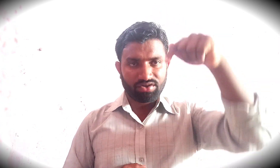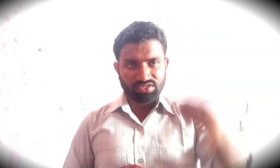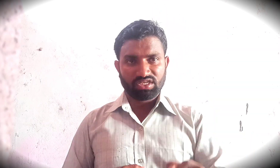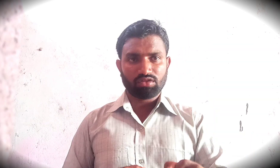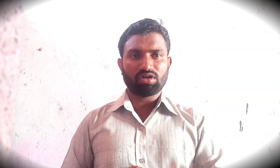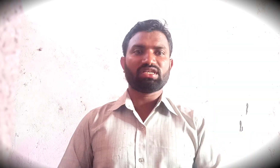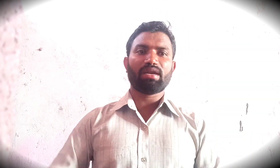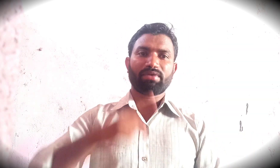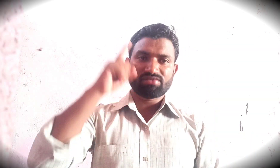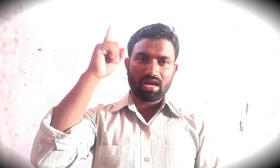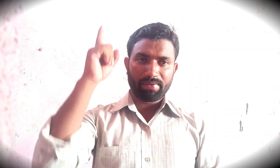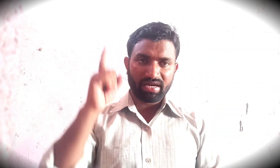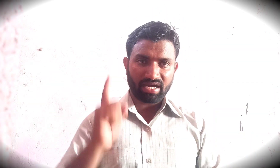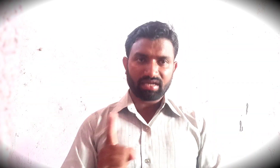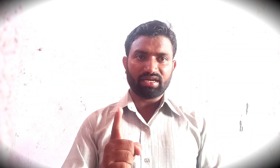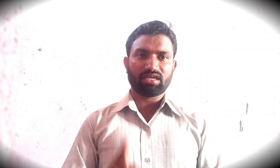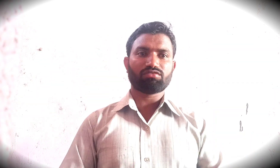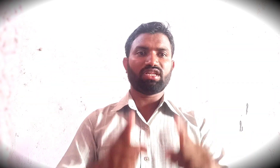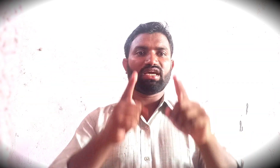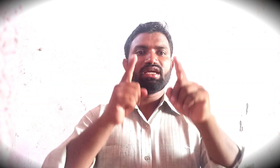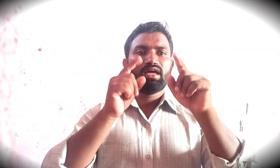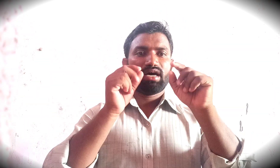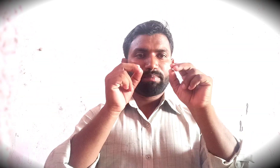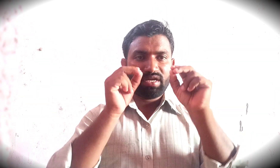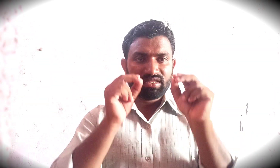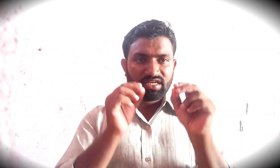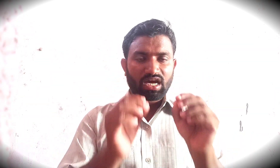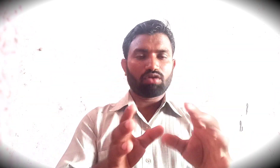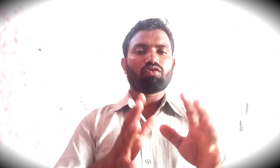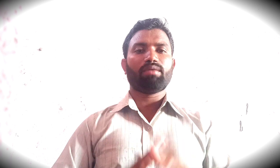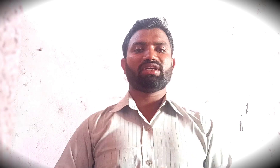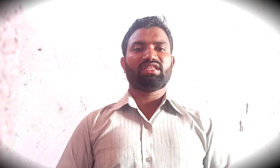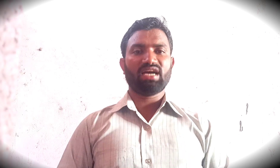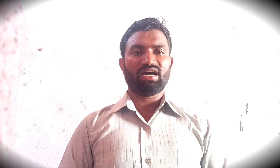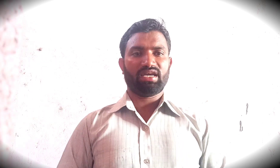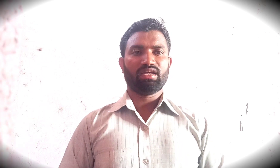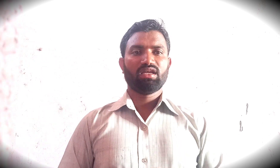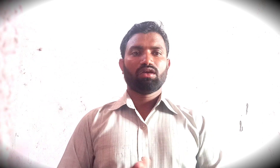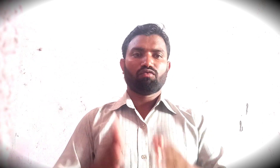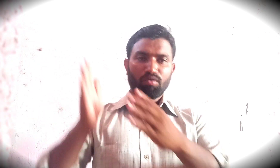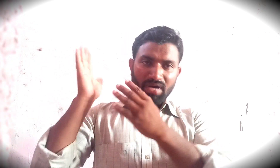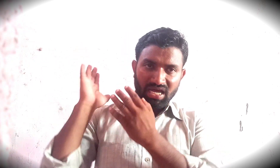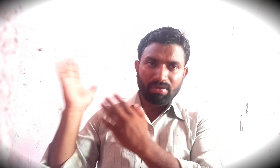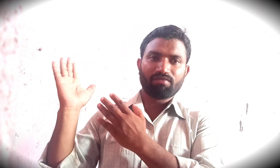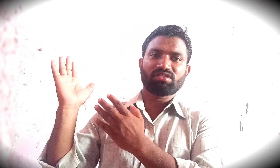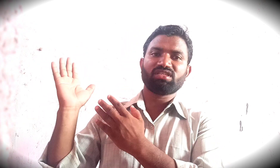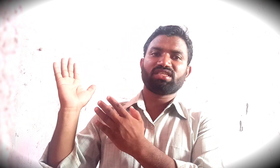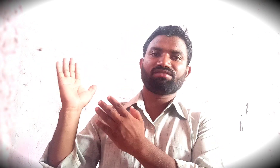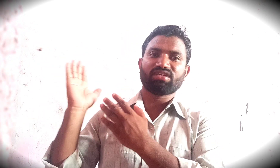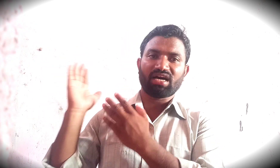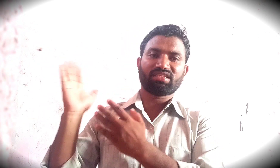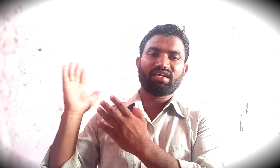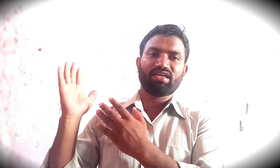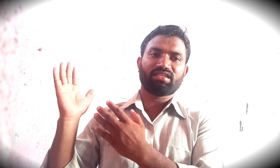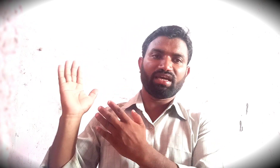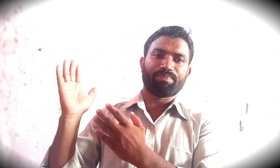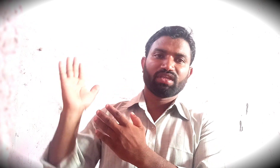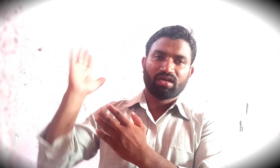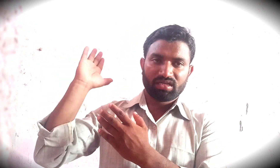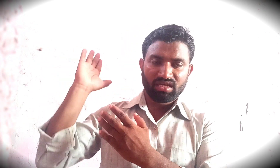नीचे 2020 साल पहले आकर के उसने अपने अधिकारों को हमें दिया है। वो बार बार वचन से सिखाते रहे थे, अदन